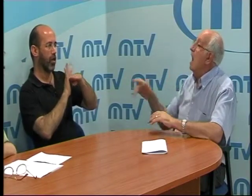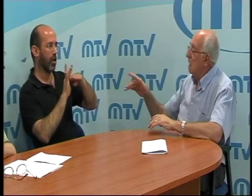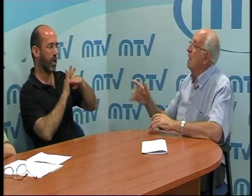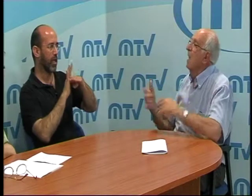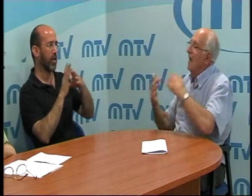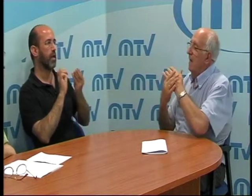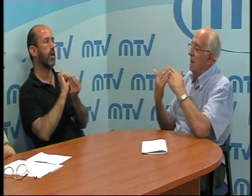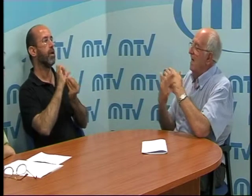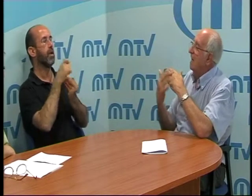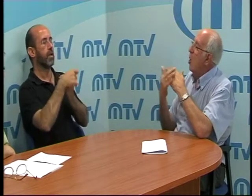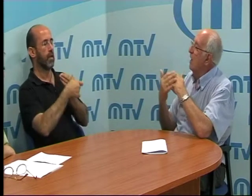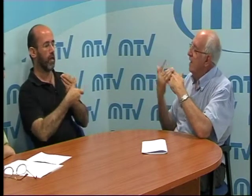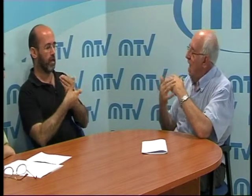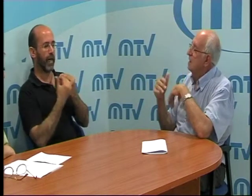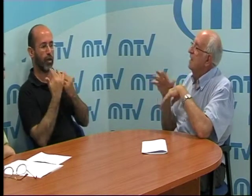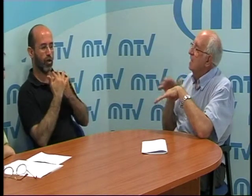la querología